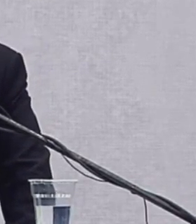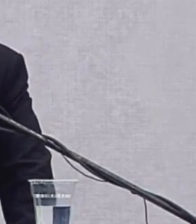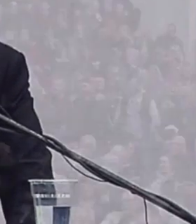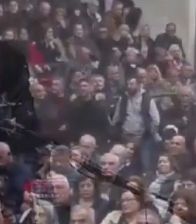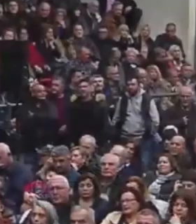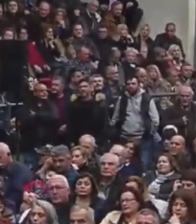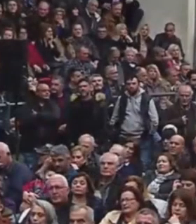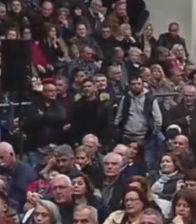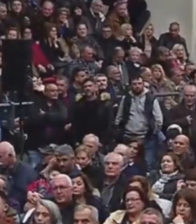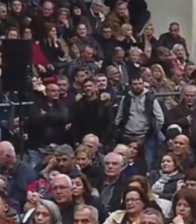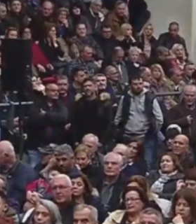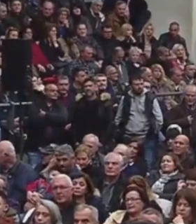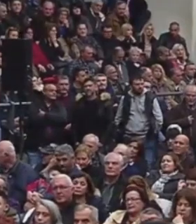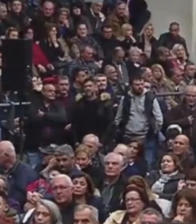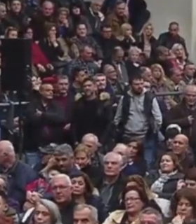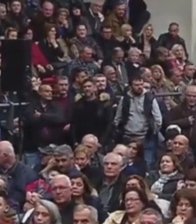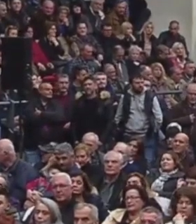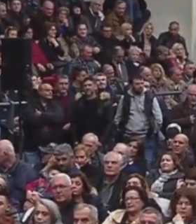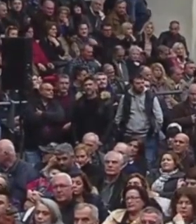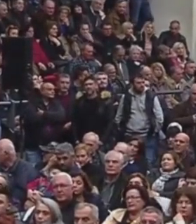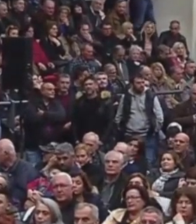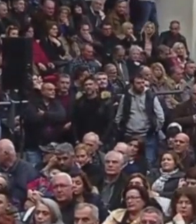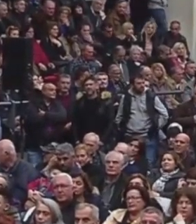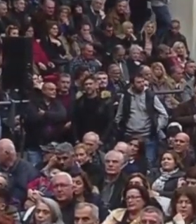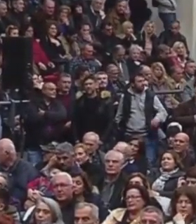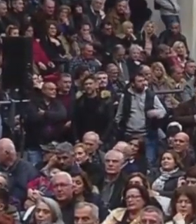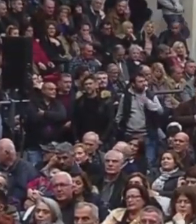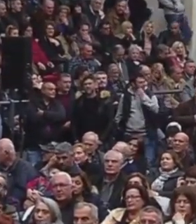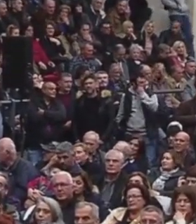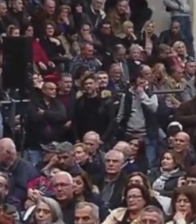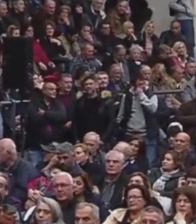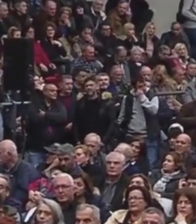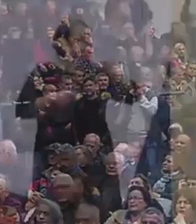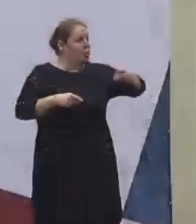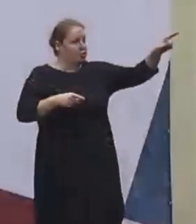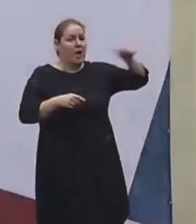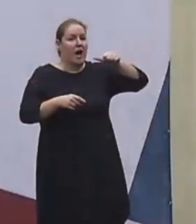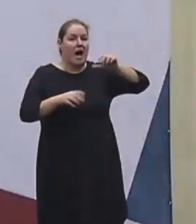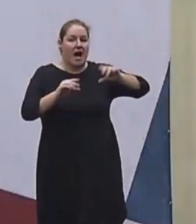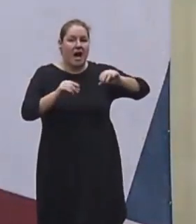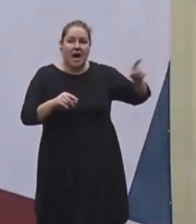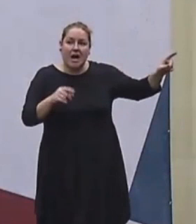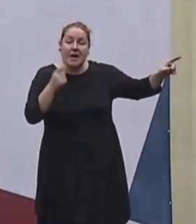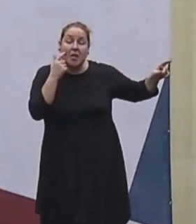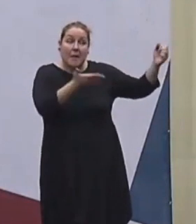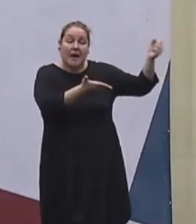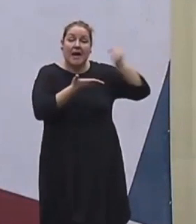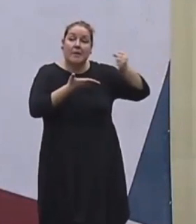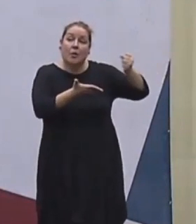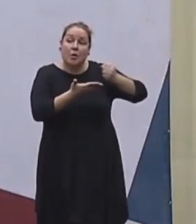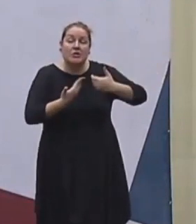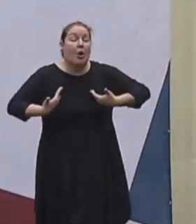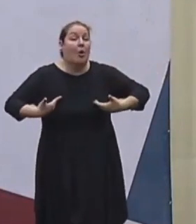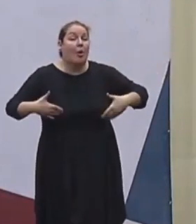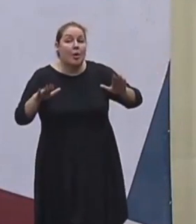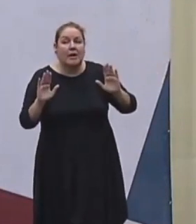έχουμε επιτέλους και ανάπλαση του πρώην κολυβητηρίου της Αγιάς, αλλά με κρατική χρηματοδότηση,